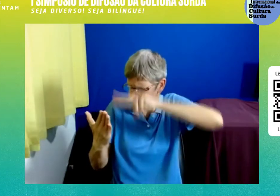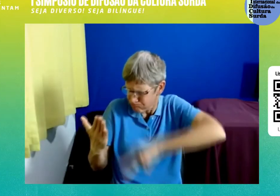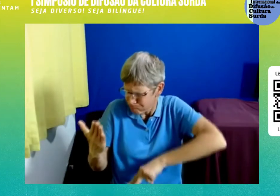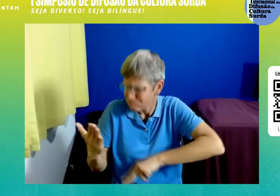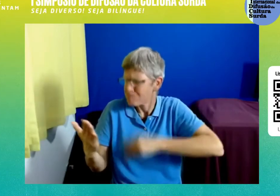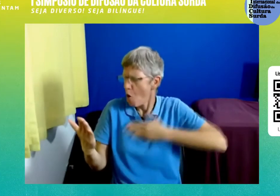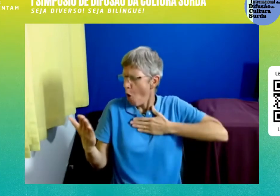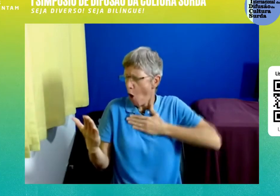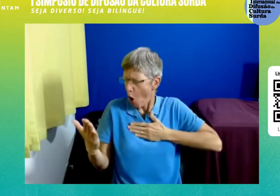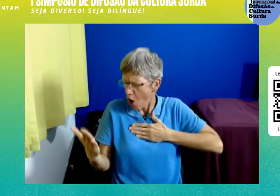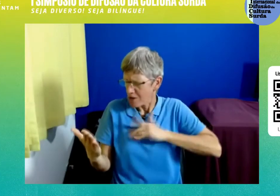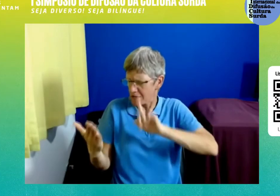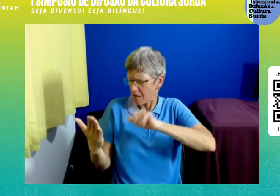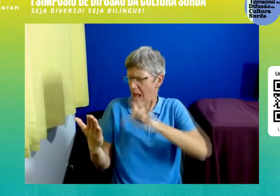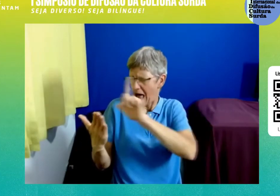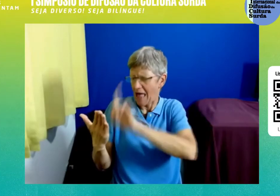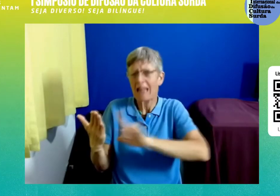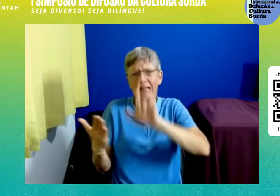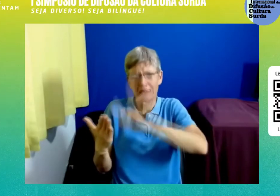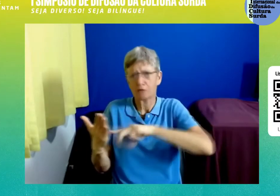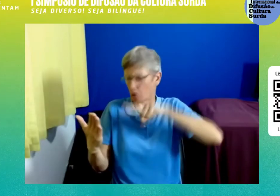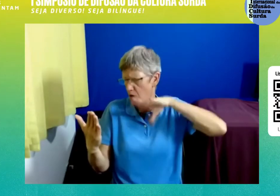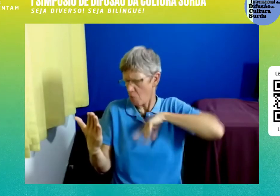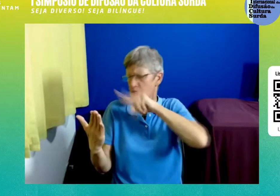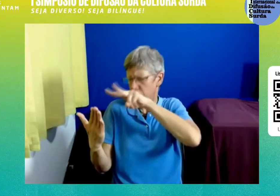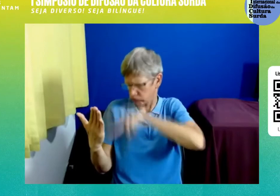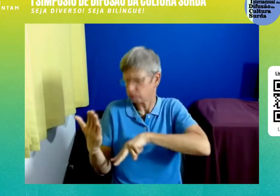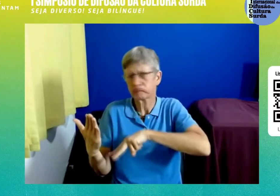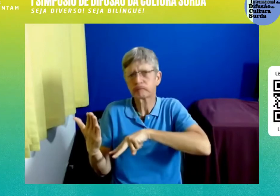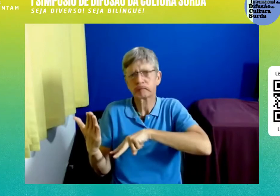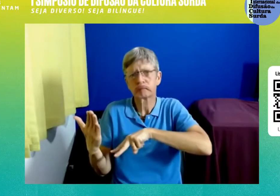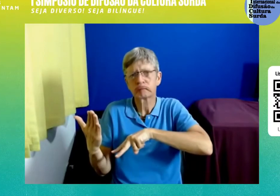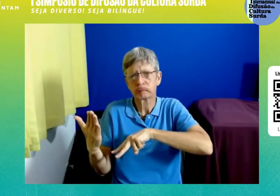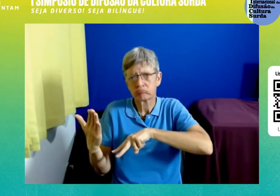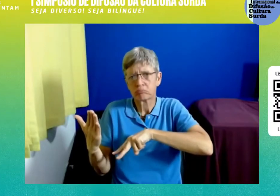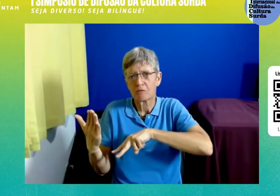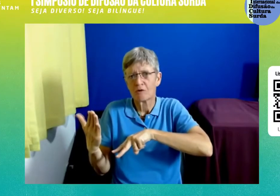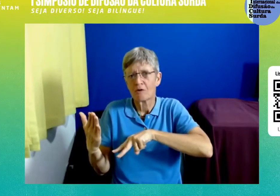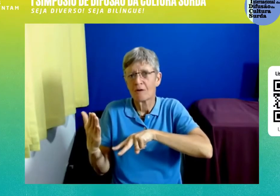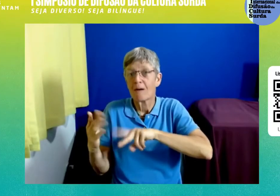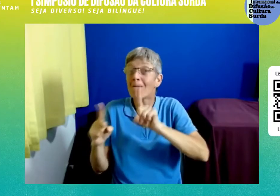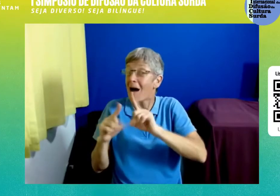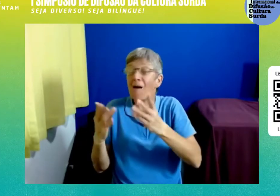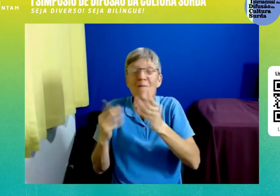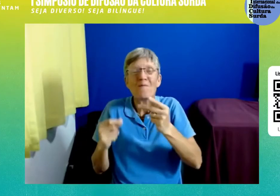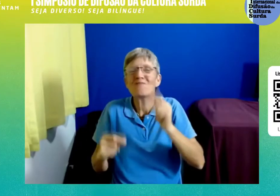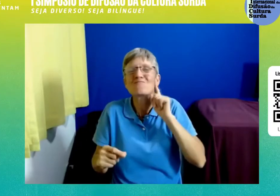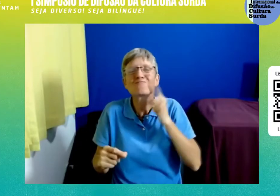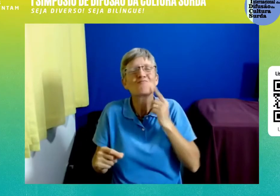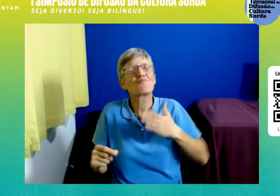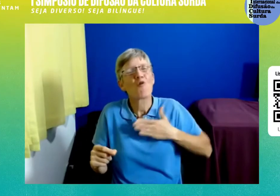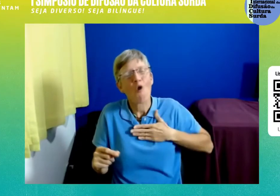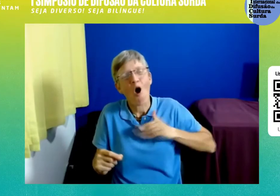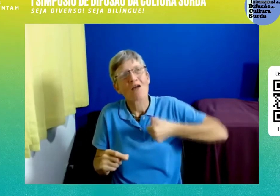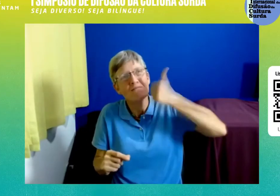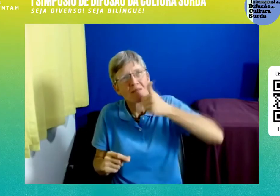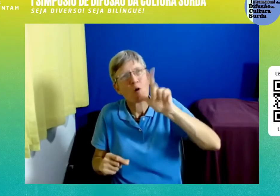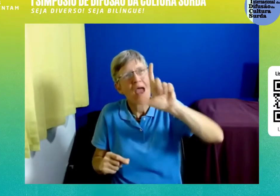Eu acho que a pessoa pode sim gostar de ler literatura em língua portuguesa, o surdo no